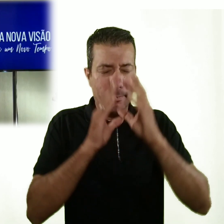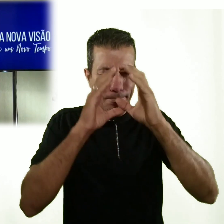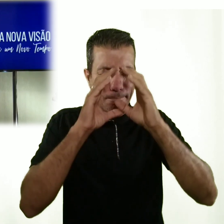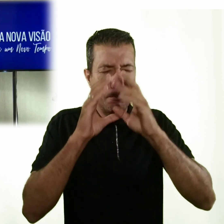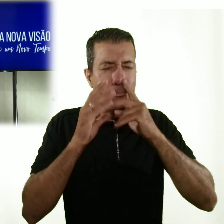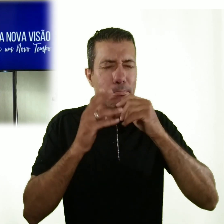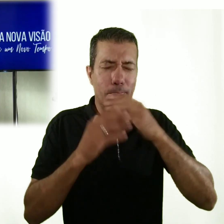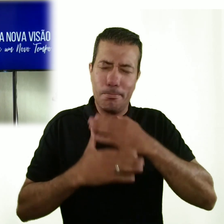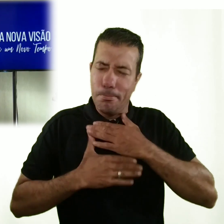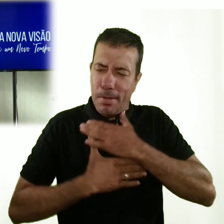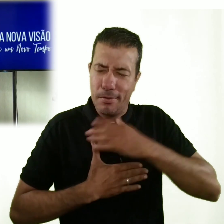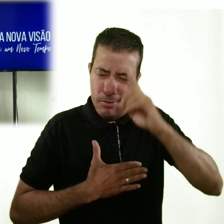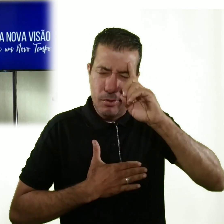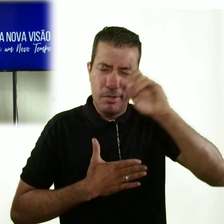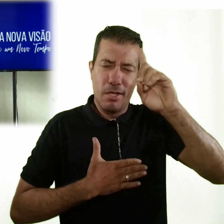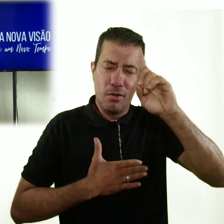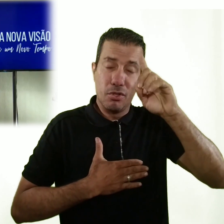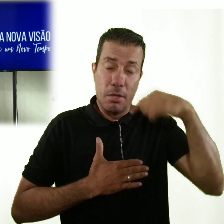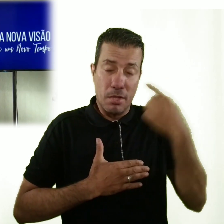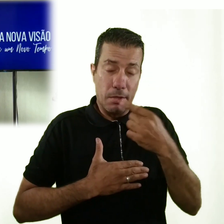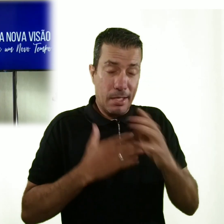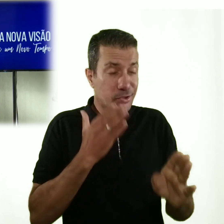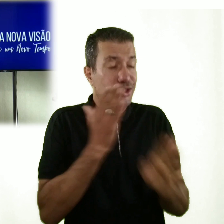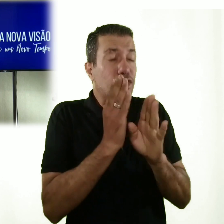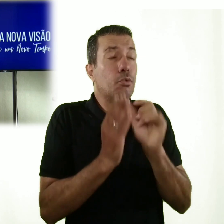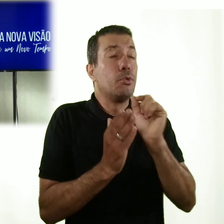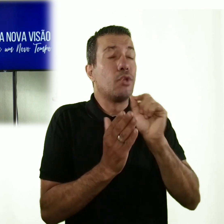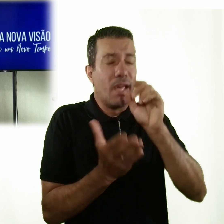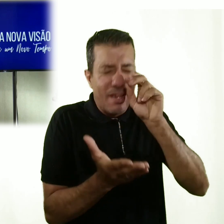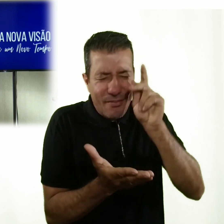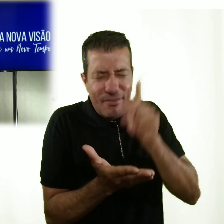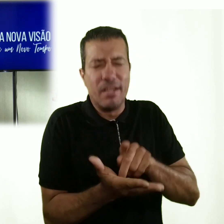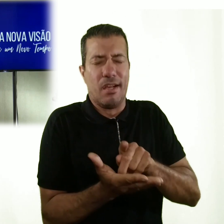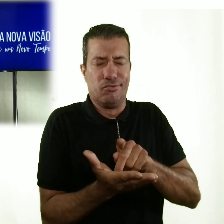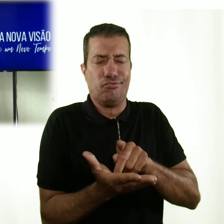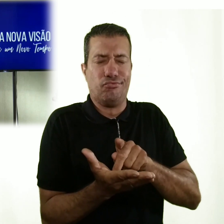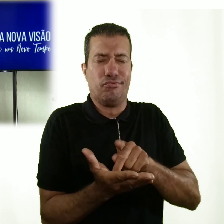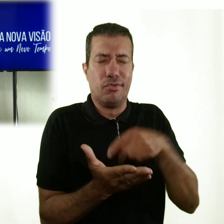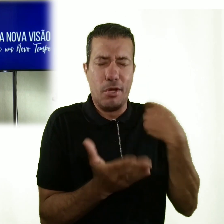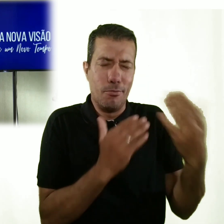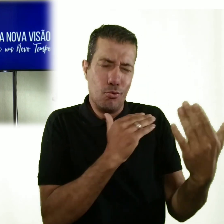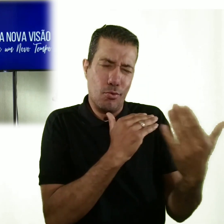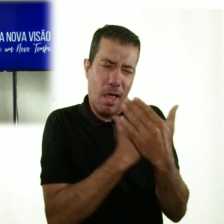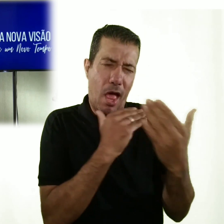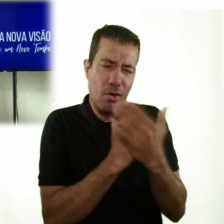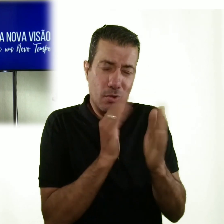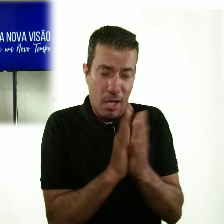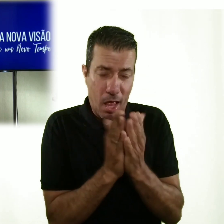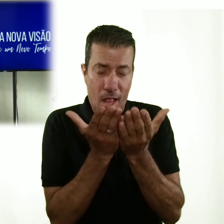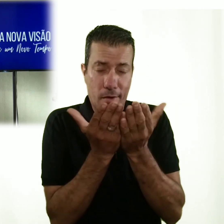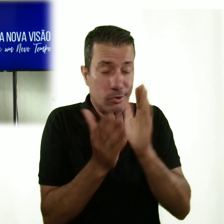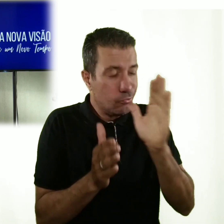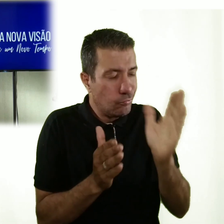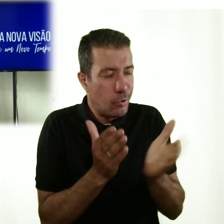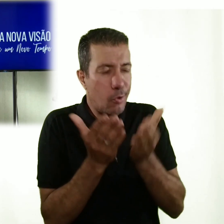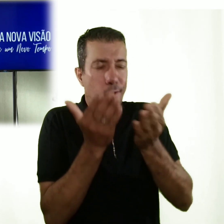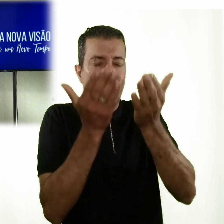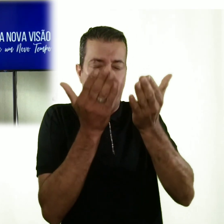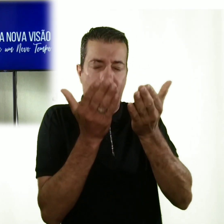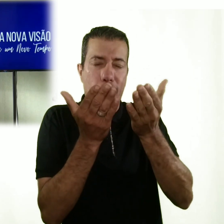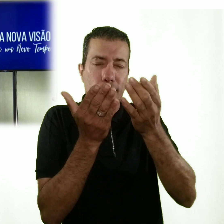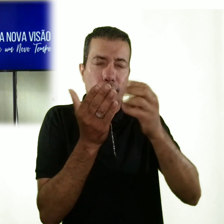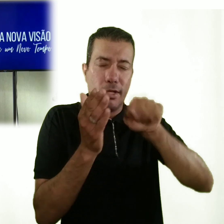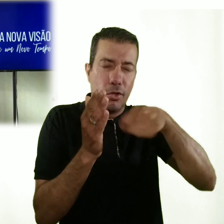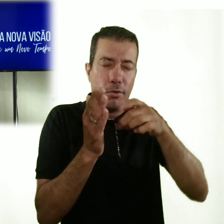para descobrir a verdade. Precisamos que o Senhor nos ajude. Queremos que o teu livro seja exaltado agora, em nome de Jesus.